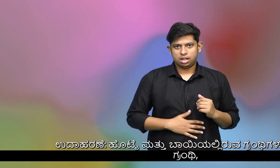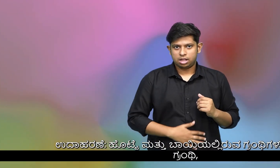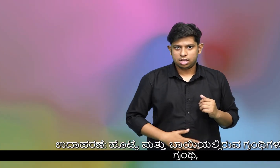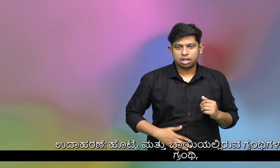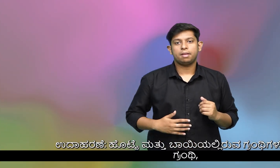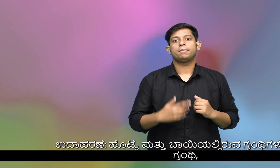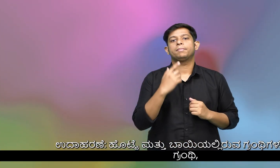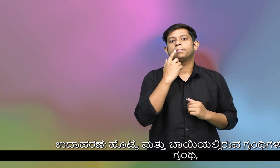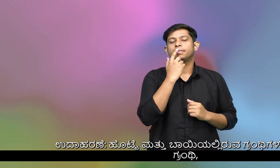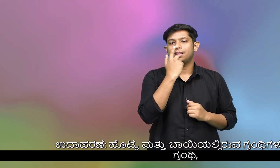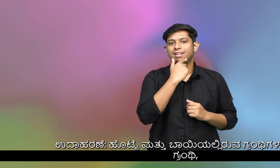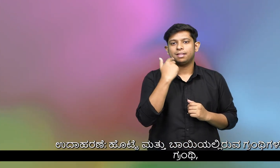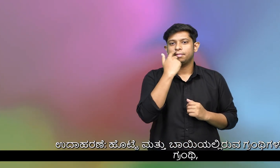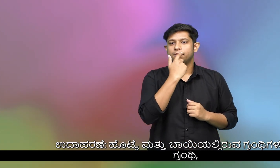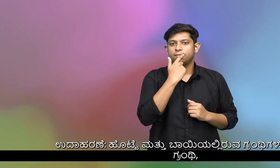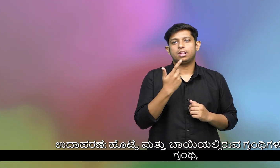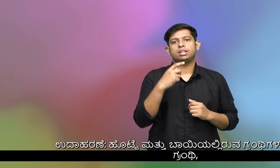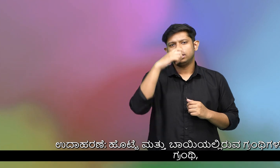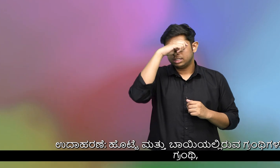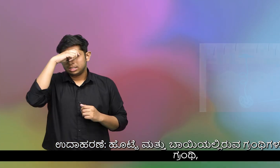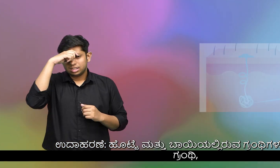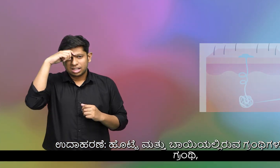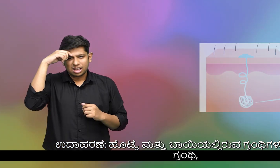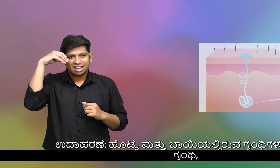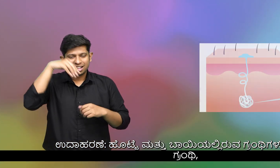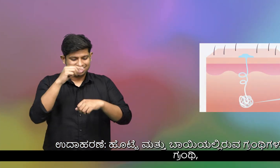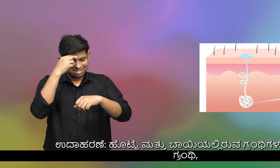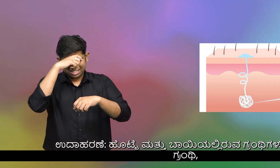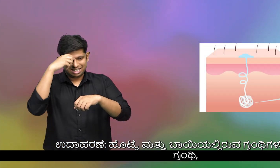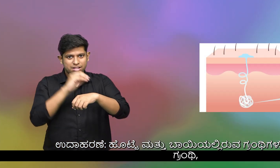ಬಾಯಿಯಲ್ಲಿರುವ ಗ್ರಂಥಿಗಳು, ಬೆವರು ಗ್ರಂಥಿ,